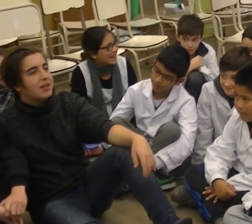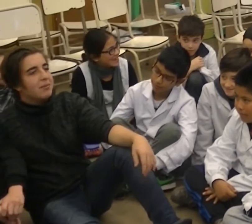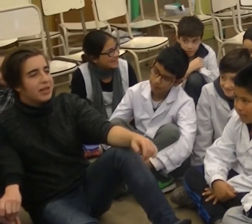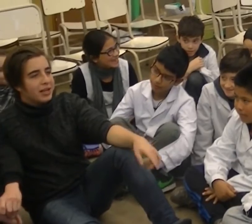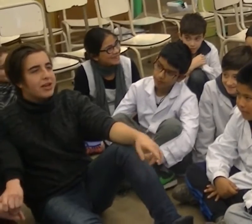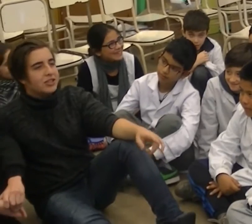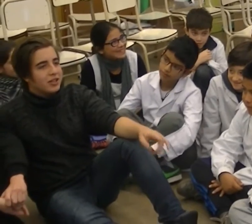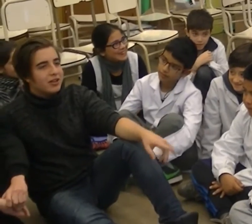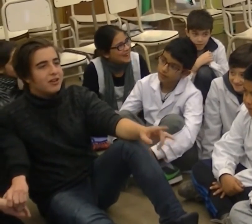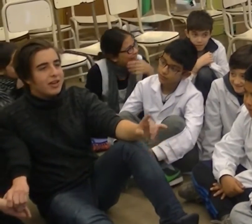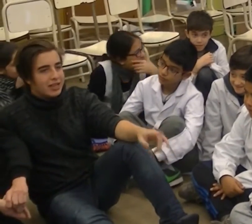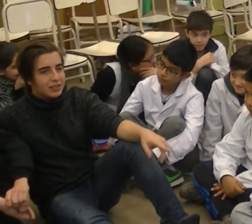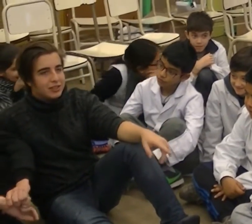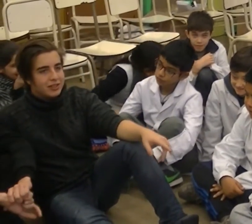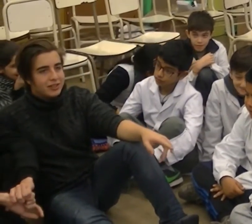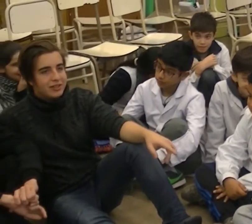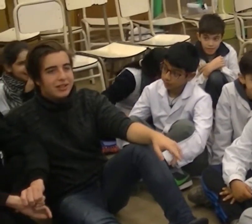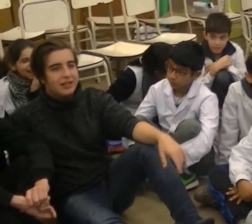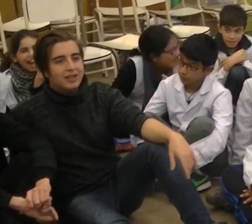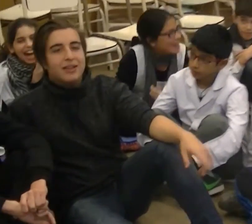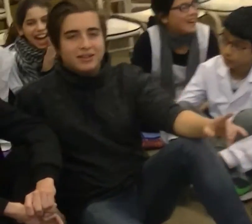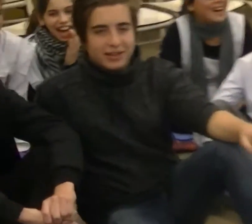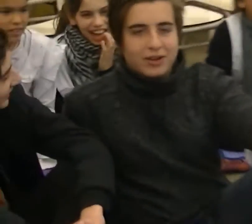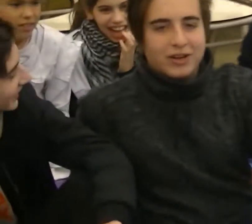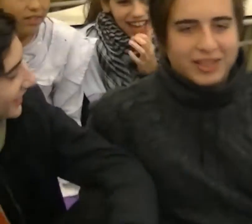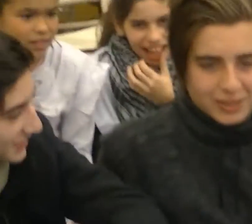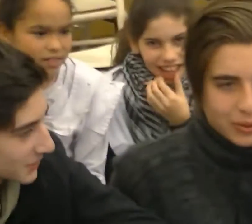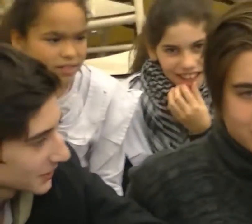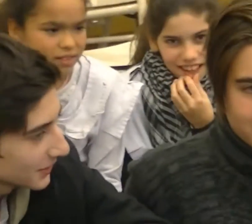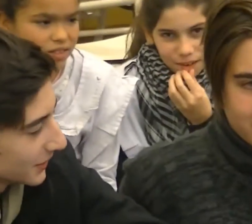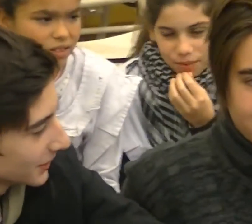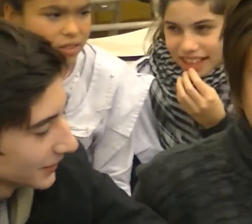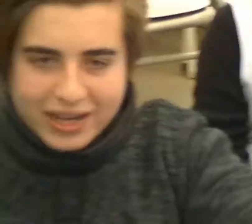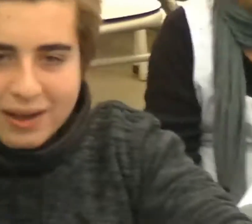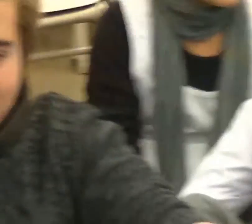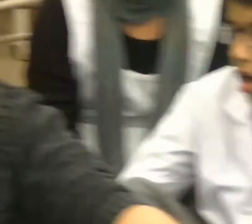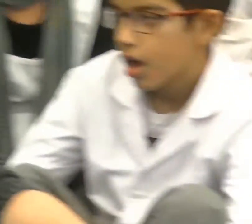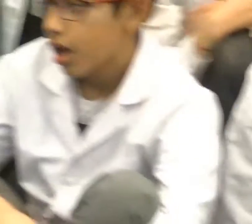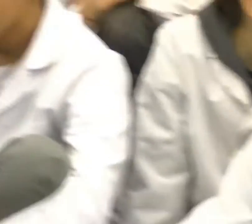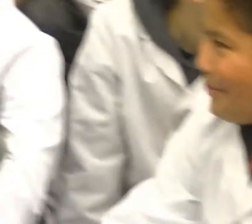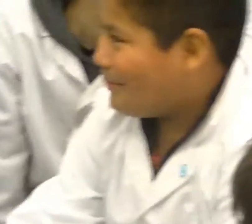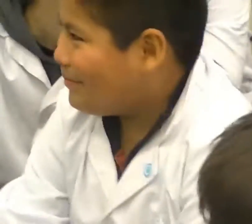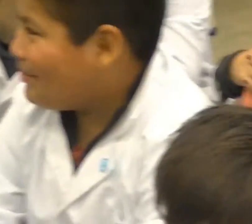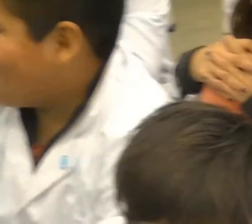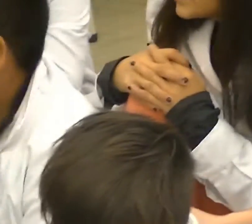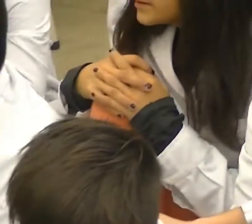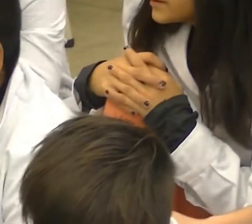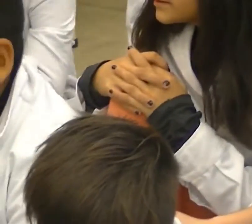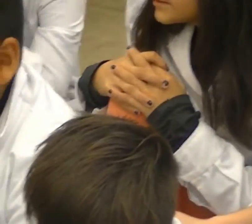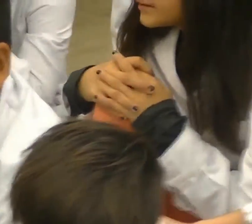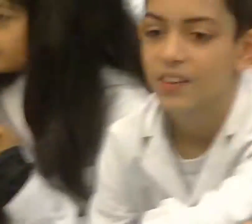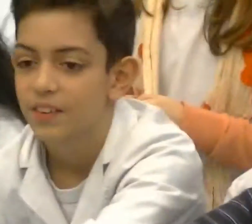la misma escuela, años más tarde, en el Bicentenario de la Independencia, decidieron asumir el desafío de